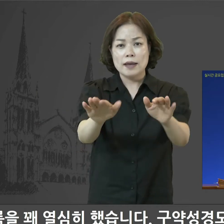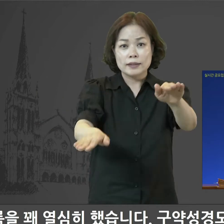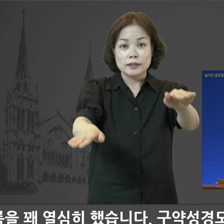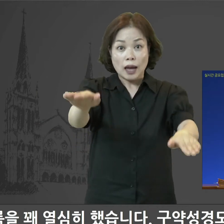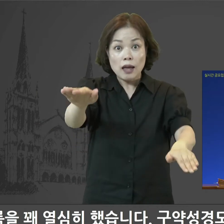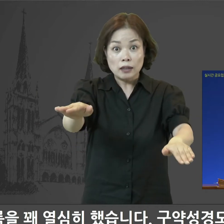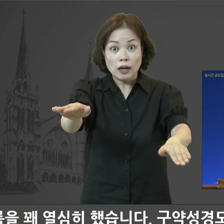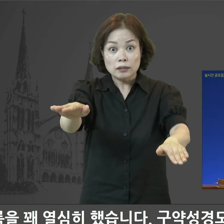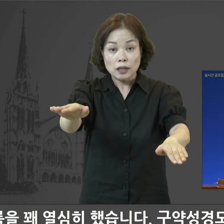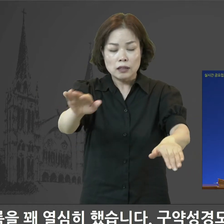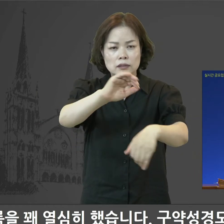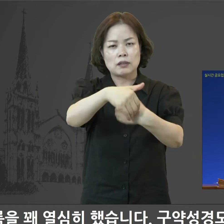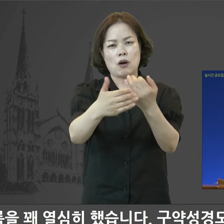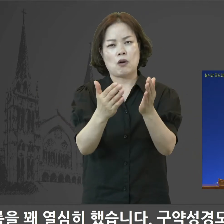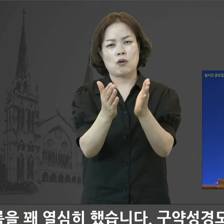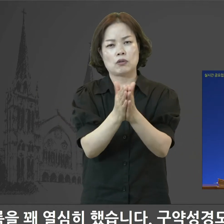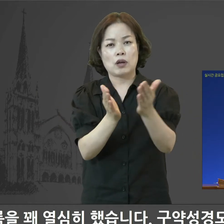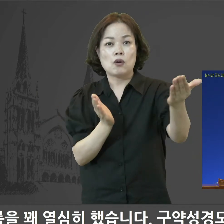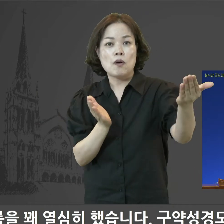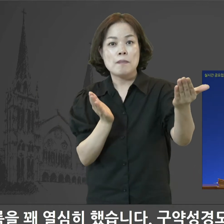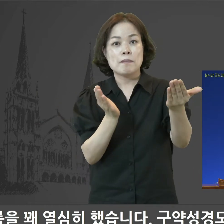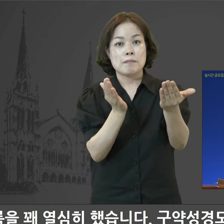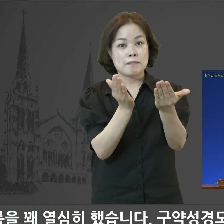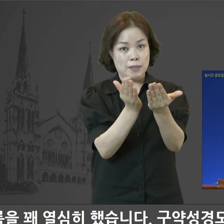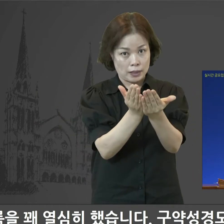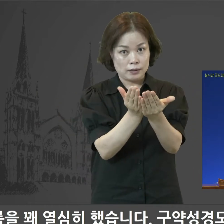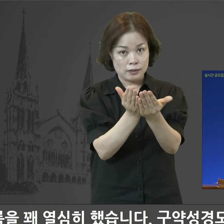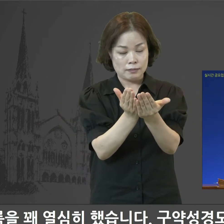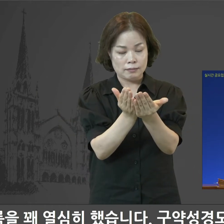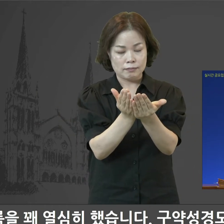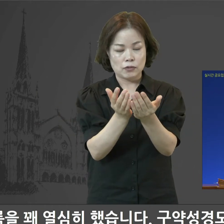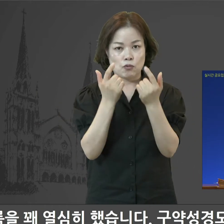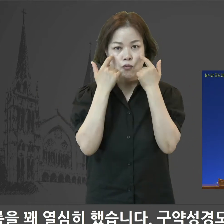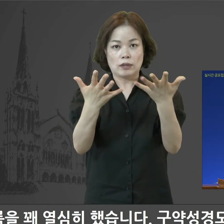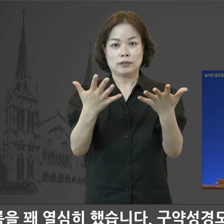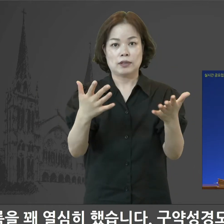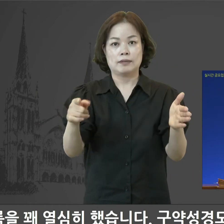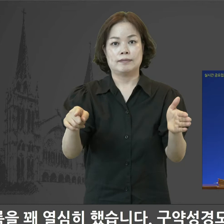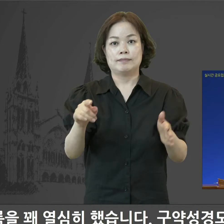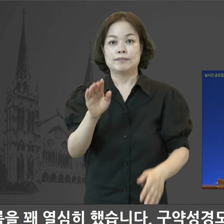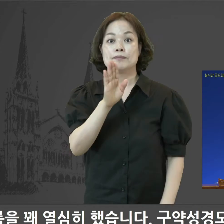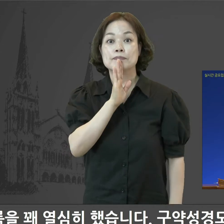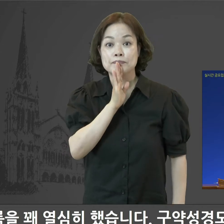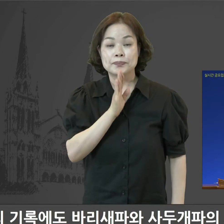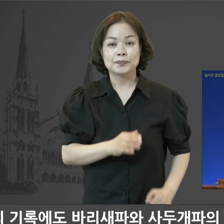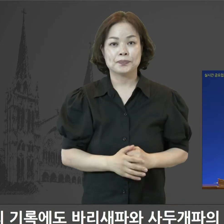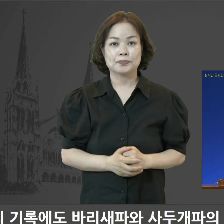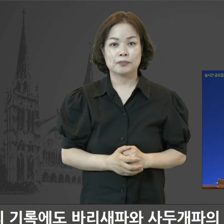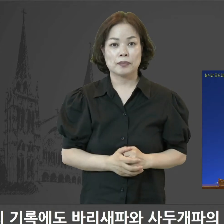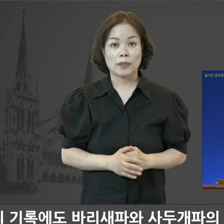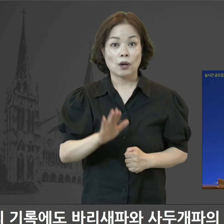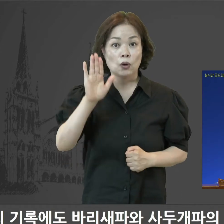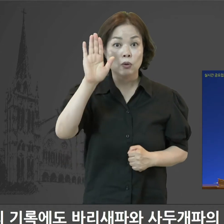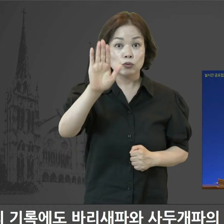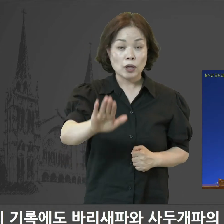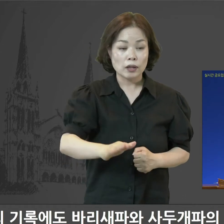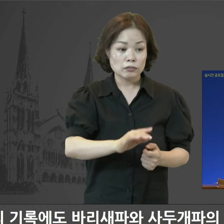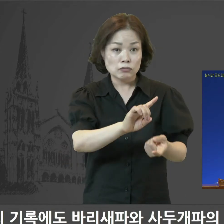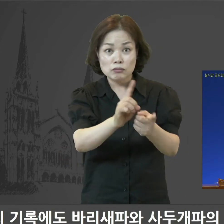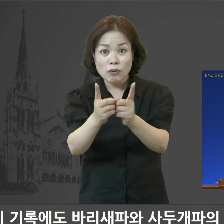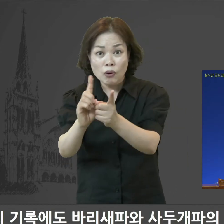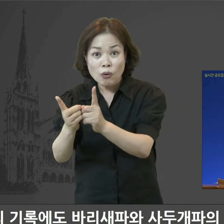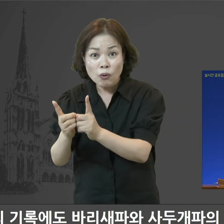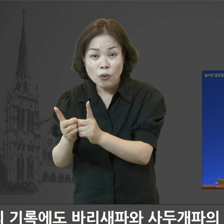이런 것이다. 성경과 일치하는 기록을 해주고 있습니다. 그러니까 틀림없는 거죠. 자, 이러고 나니까 이제